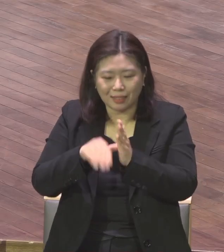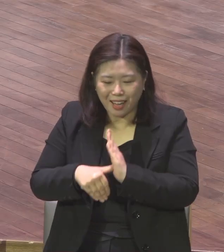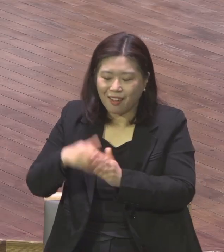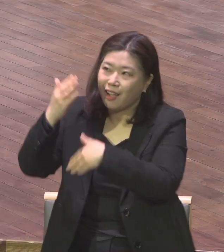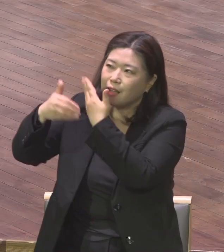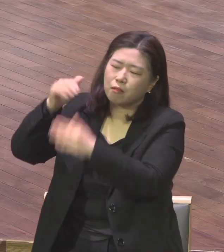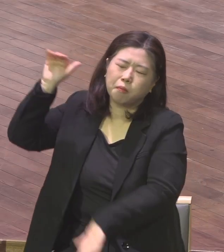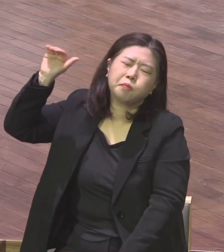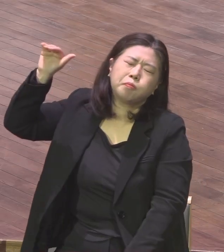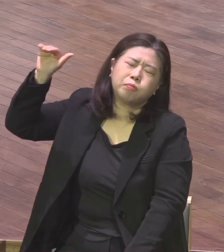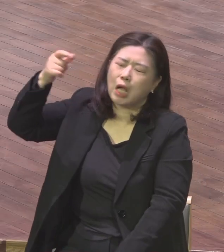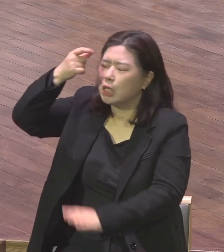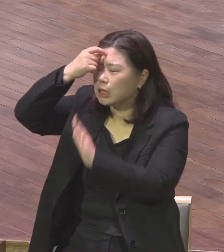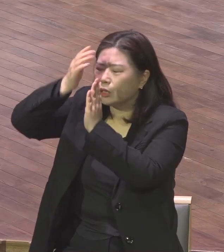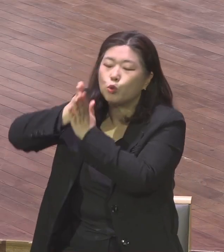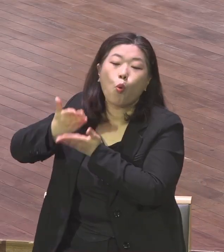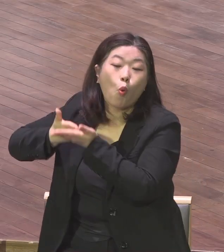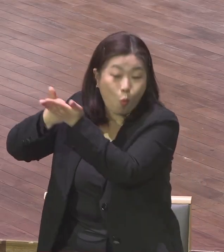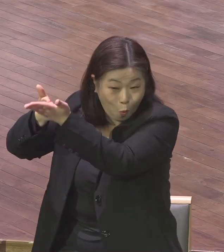데이세이스